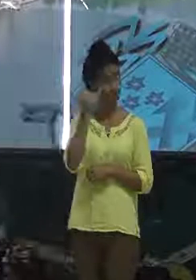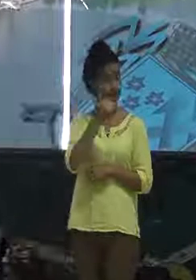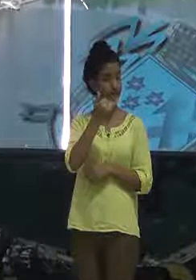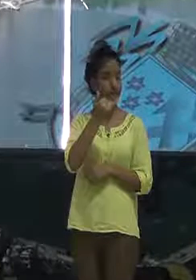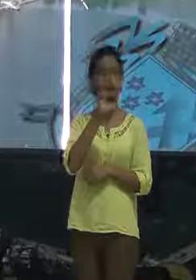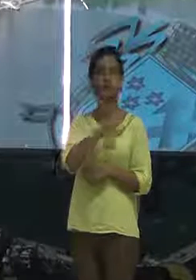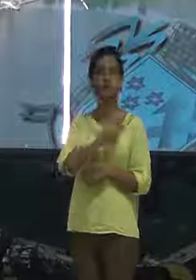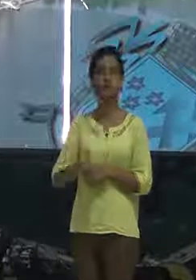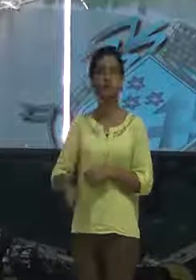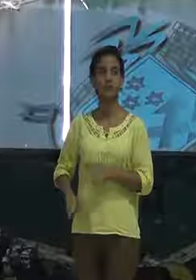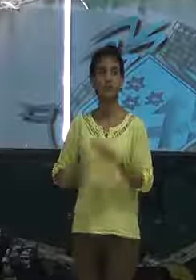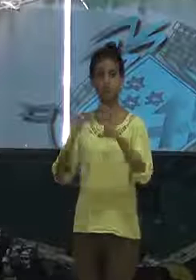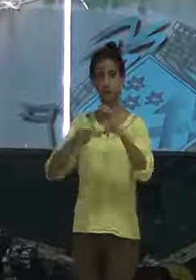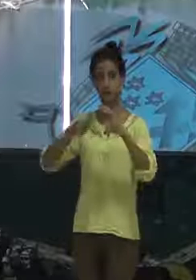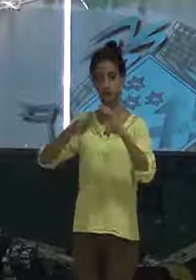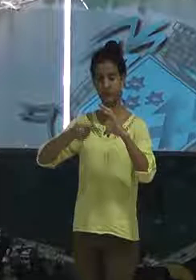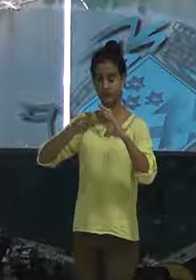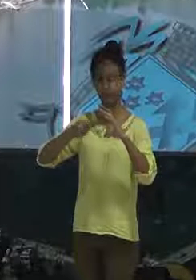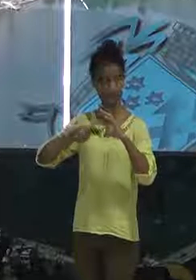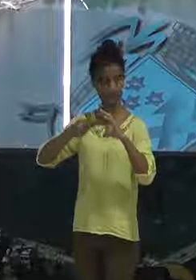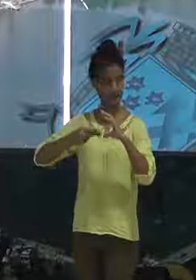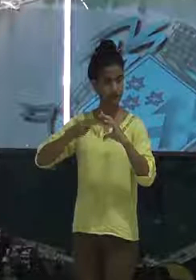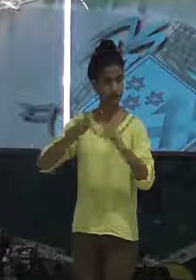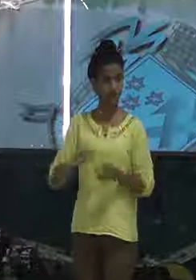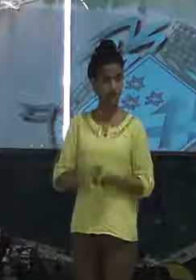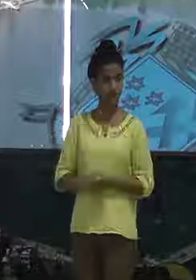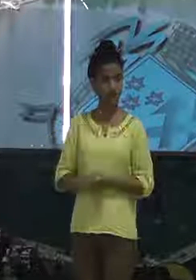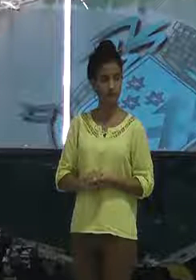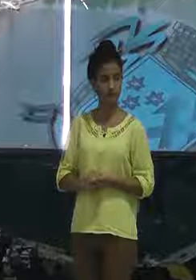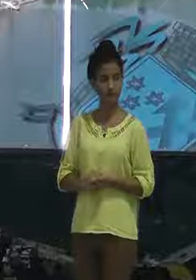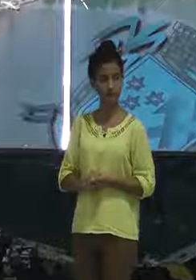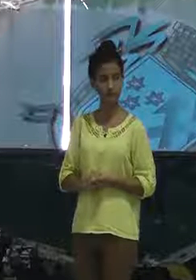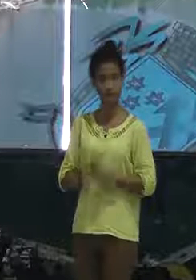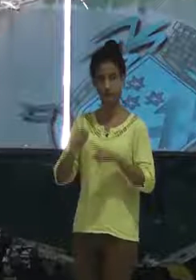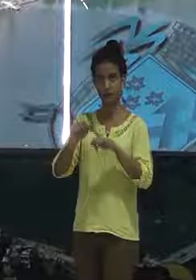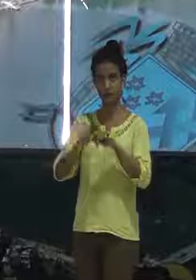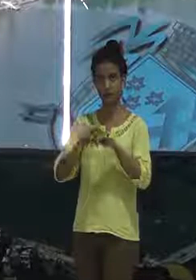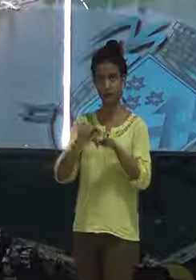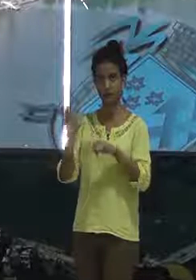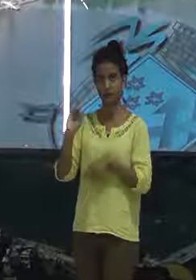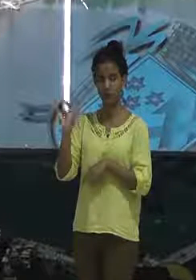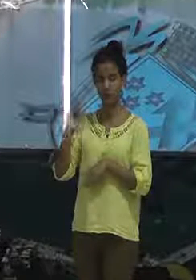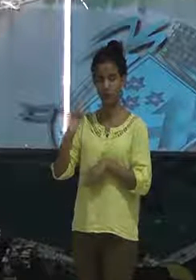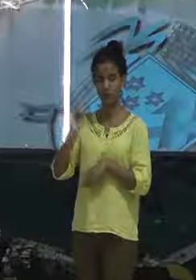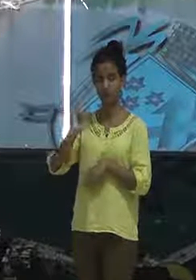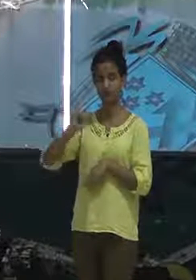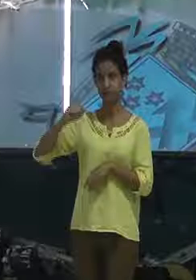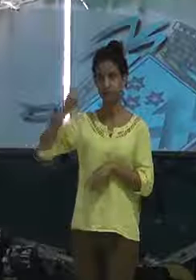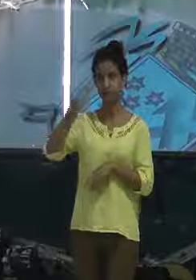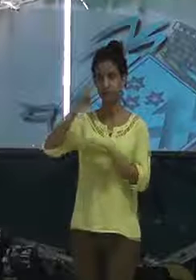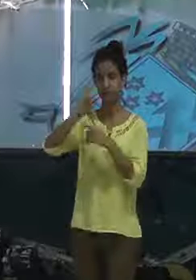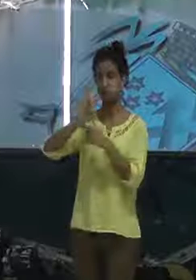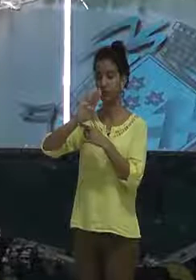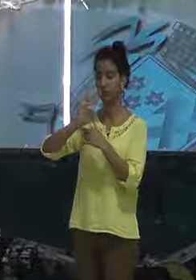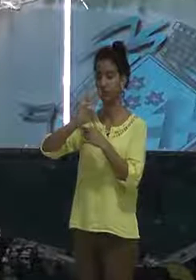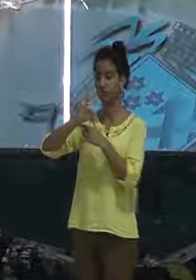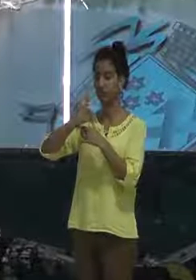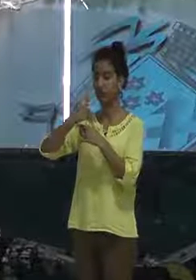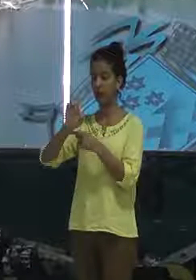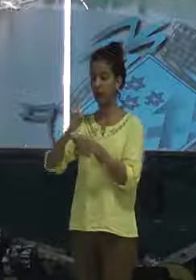da Câmara Municipal. Em outubro próximo, o IBGE iniciará o Censo